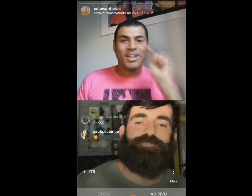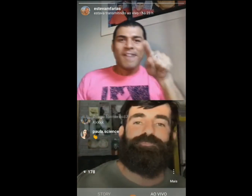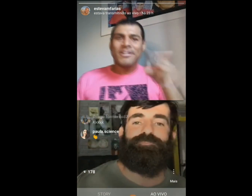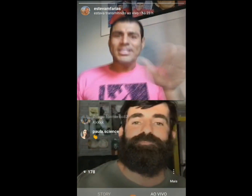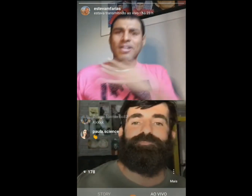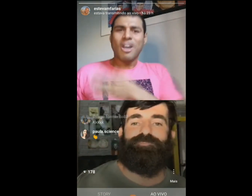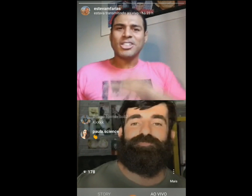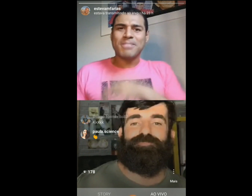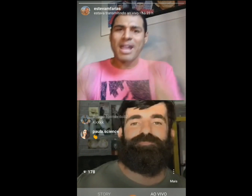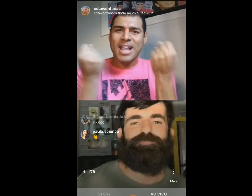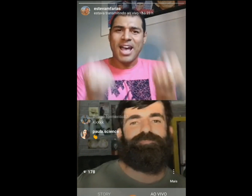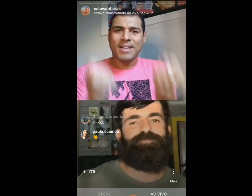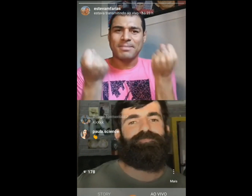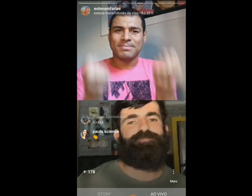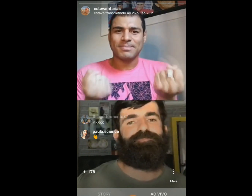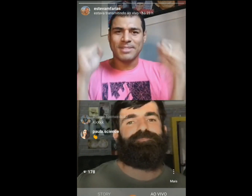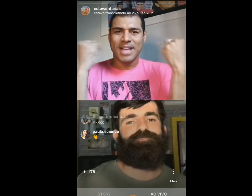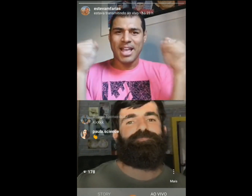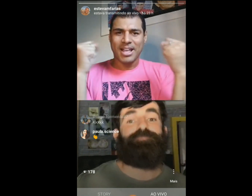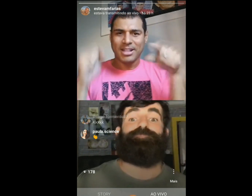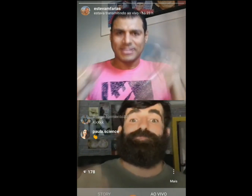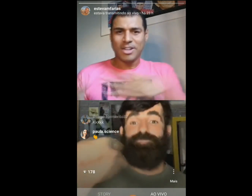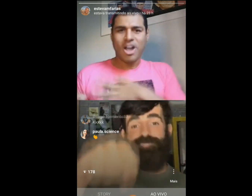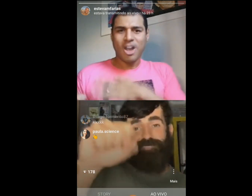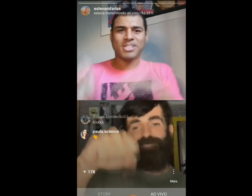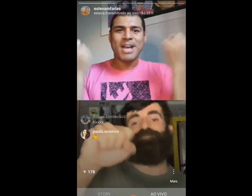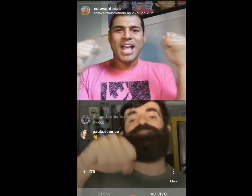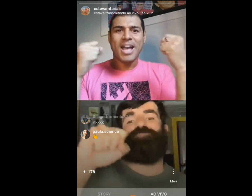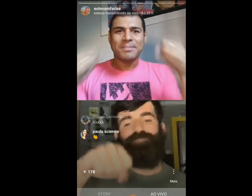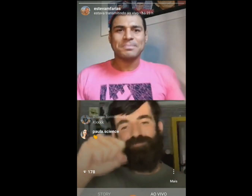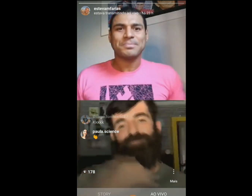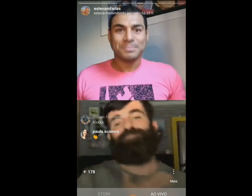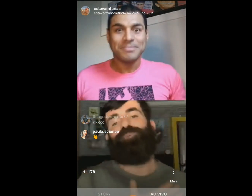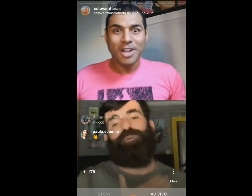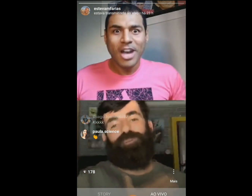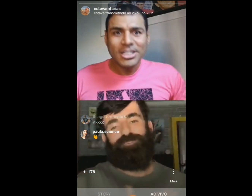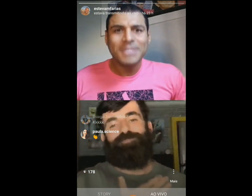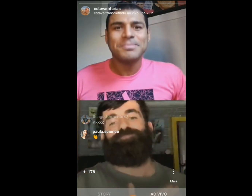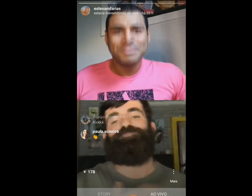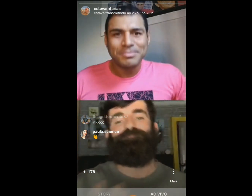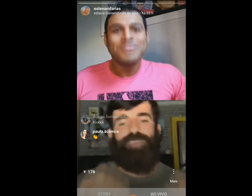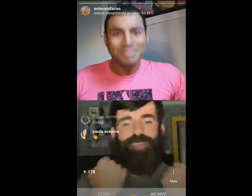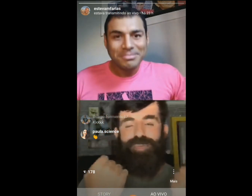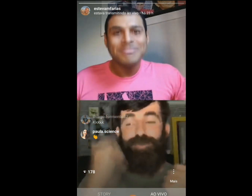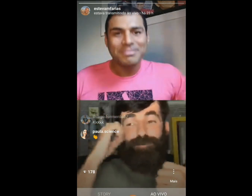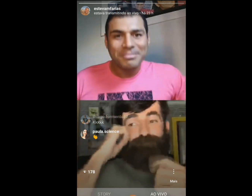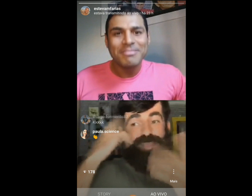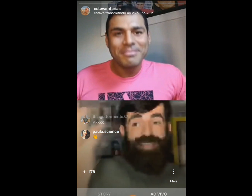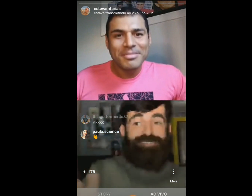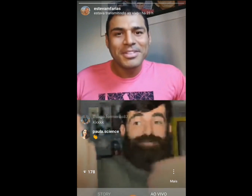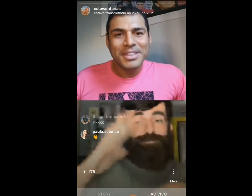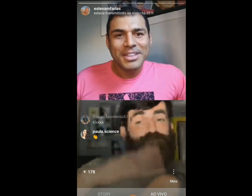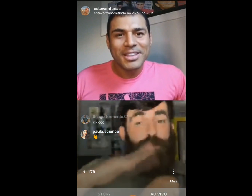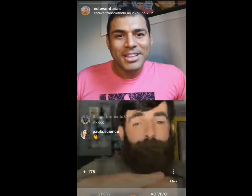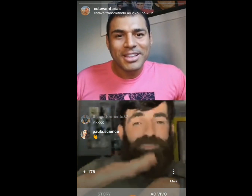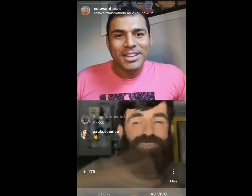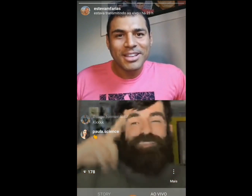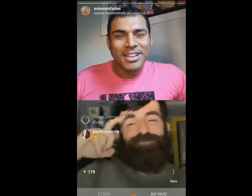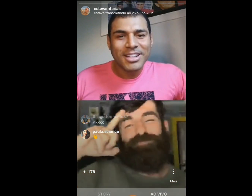Você gosta de malhar? Você gosta de malhar? Sim, eu gosto. Eu gosto de malhar. Mas